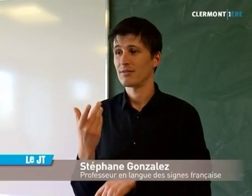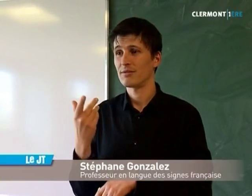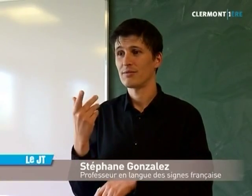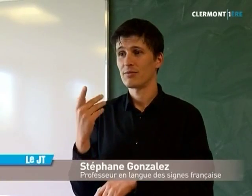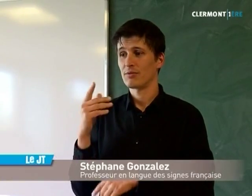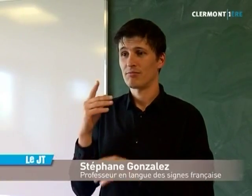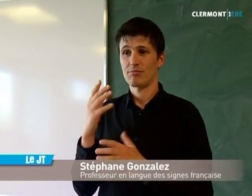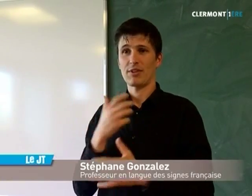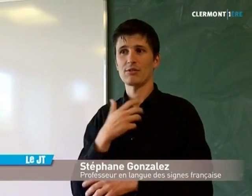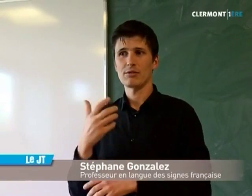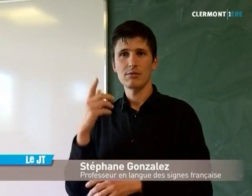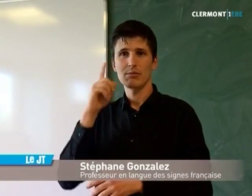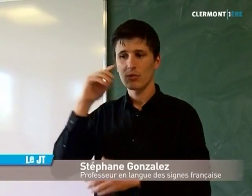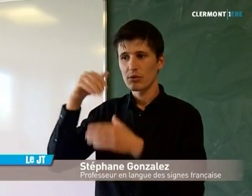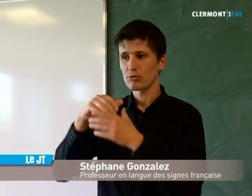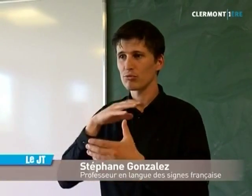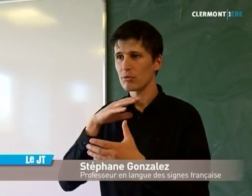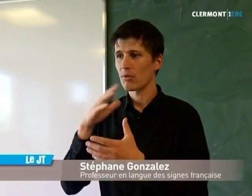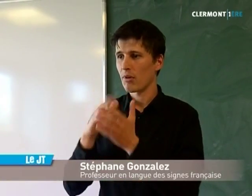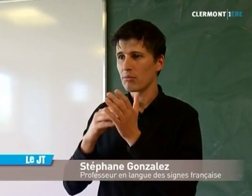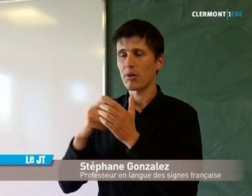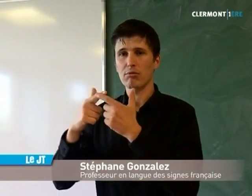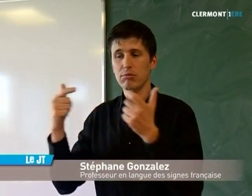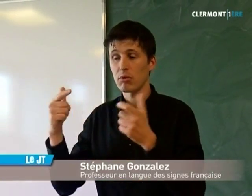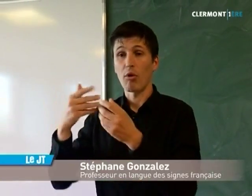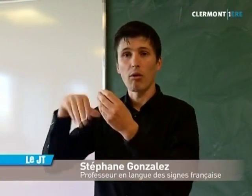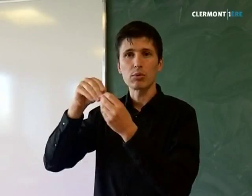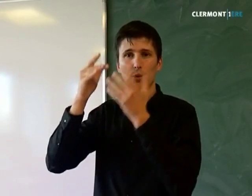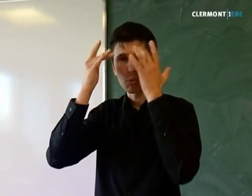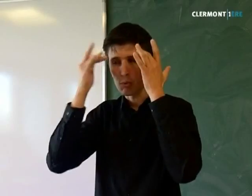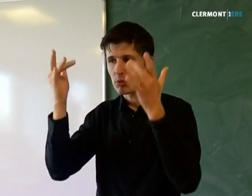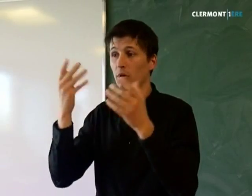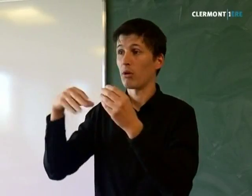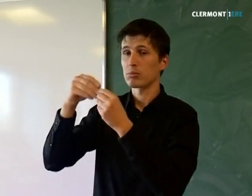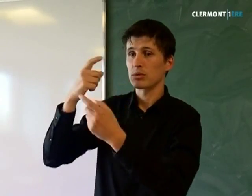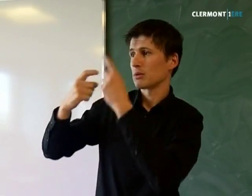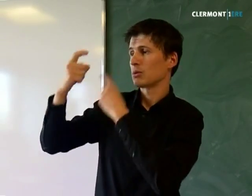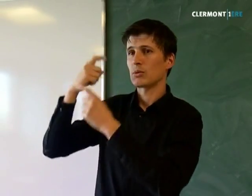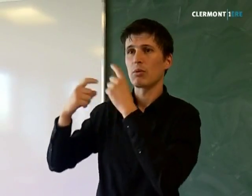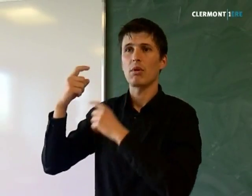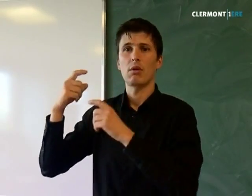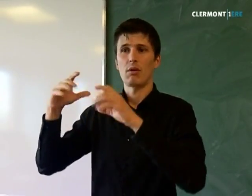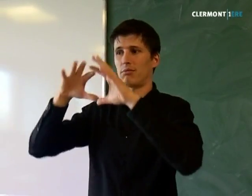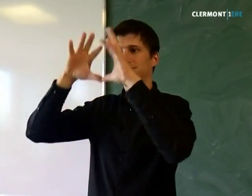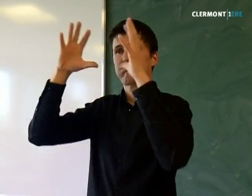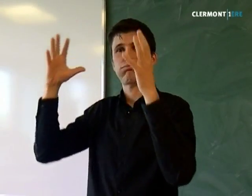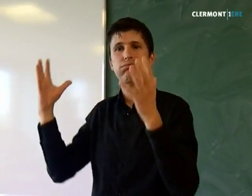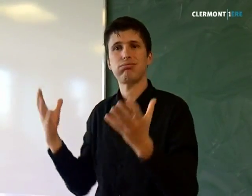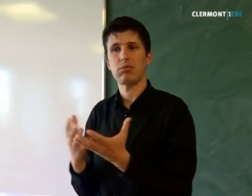une autre langue, comme le français est riche, il y a une culture qui est